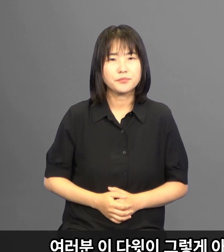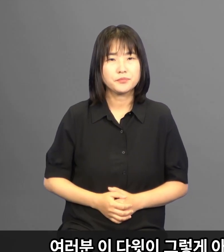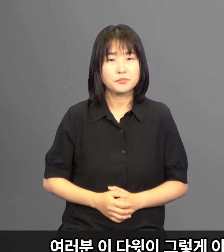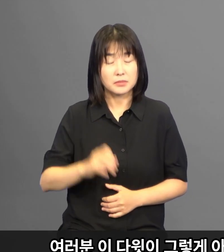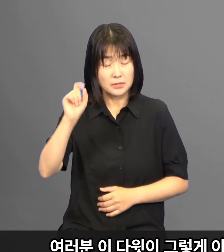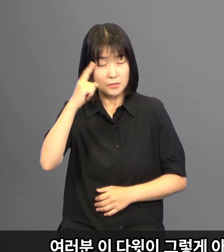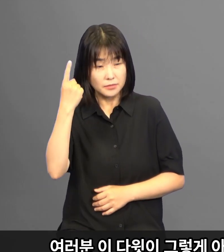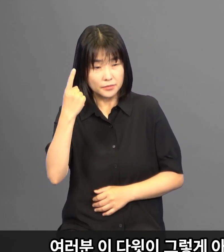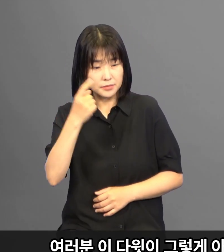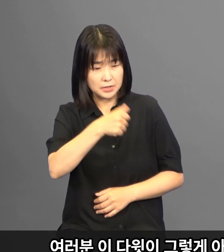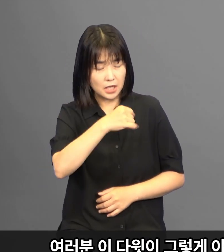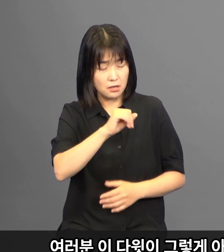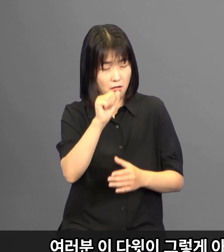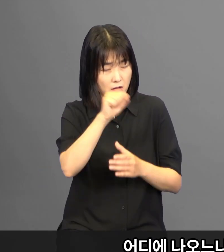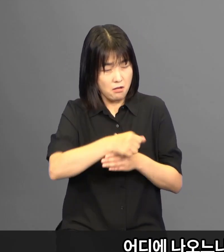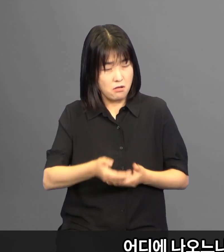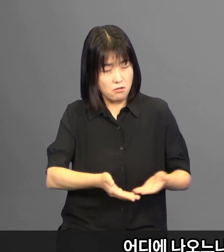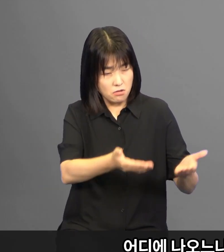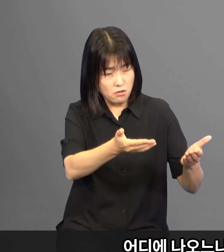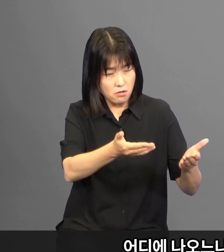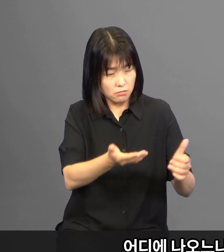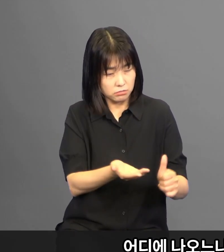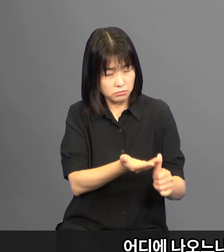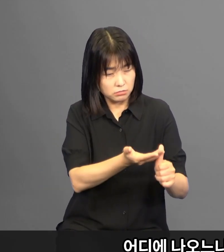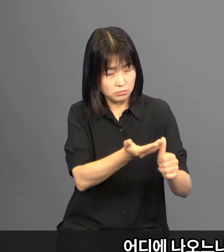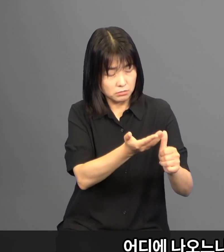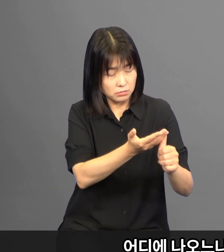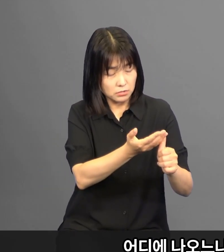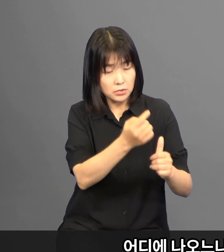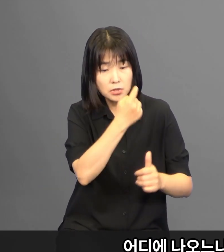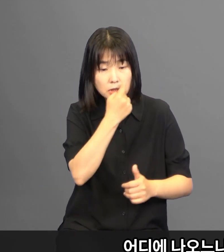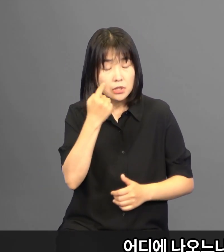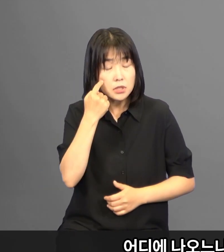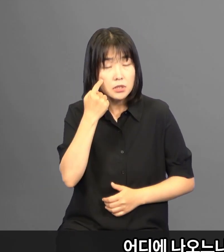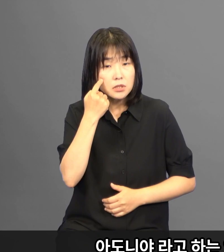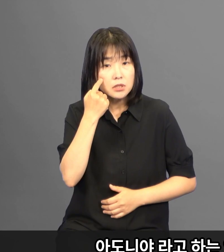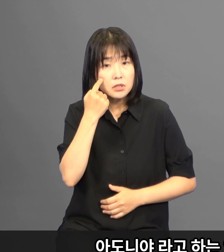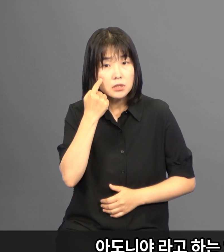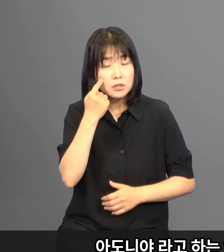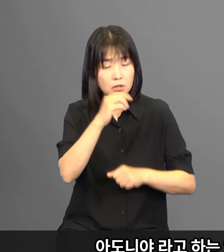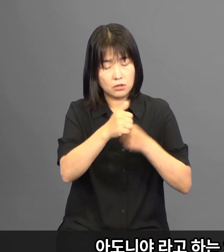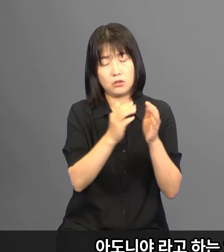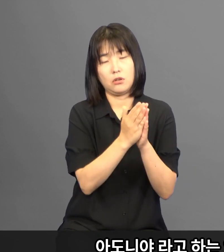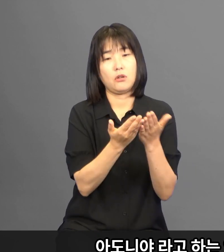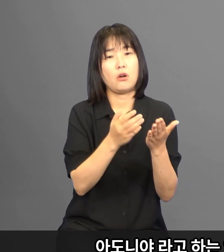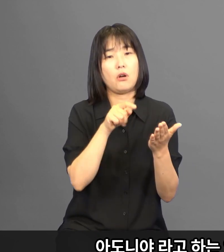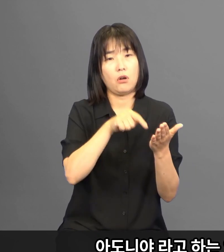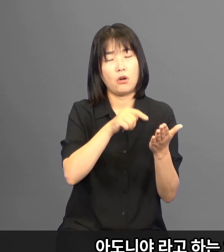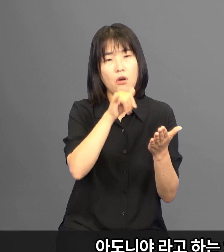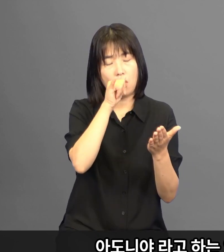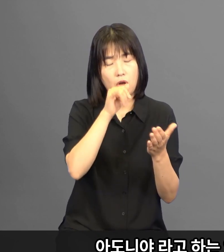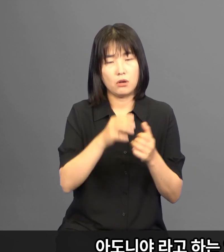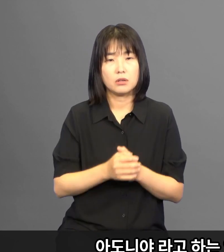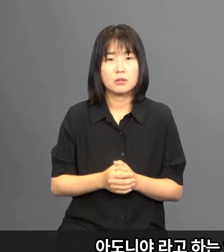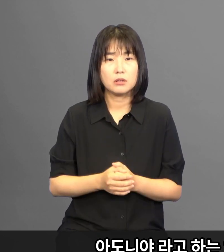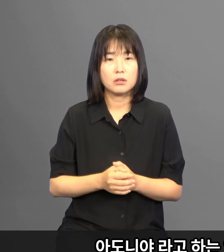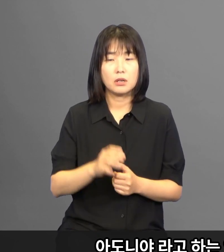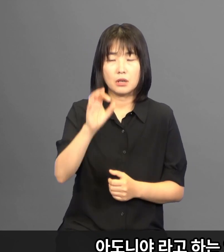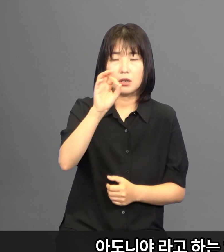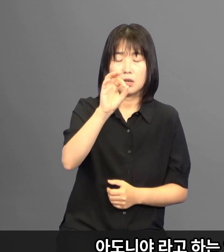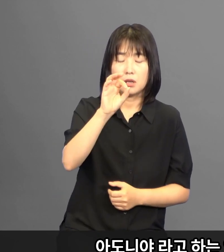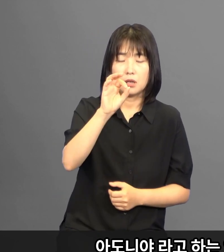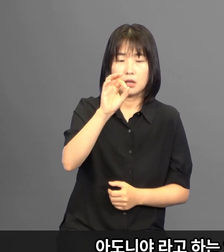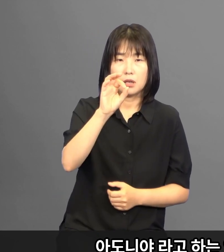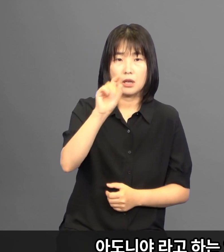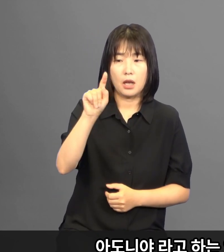이렇게 허용적으로 키웠다라는 증거가 어디에 나오느냐? 열왕기 상에 나옵니다. 아도니아라고 하는 압살롬의 또 다른